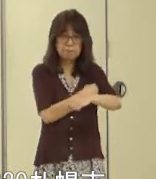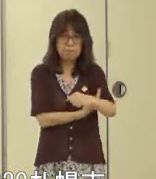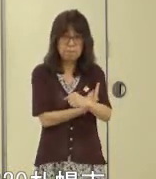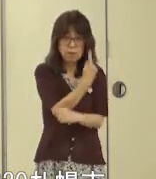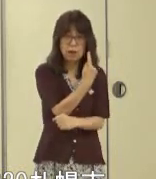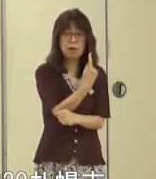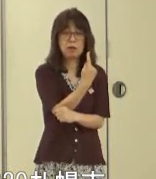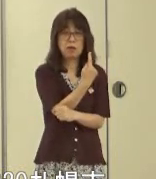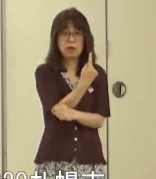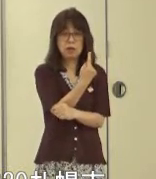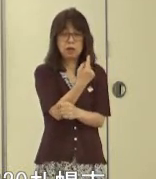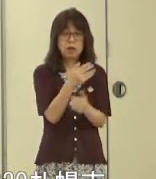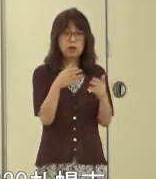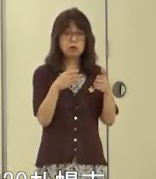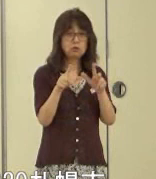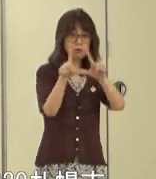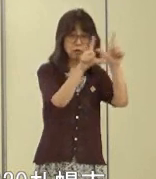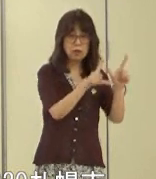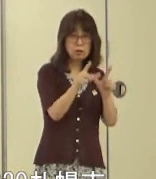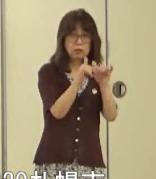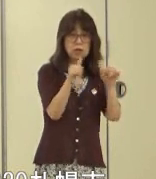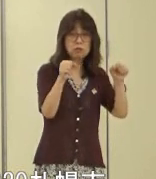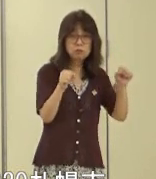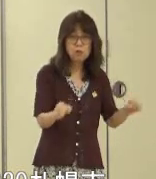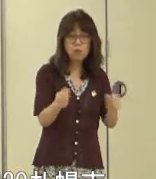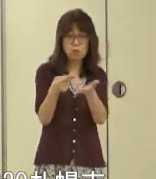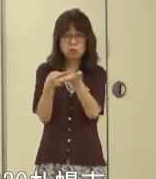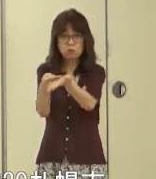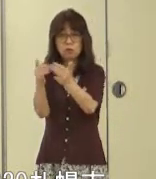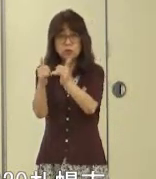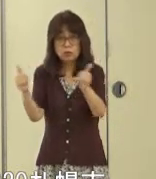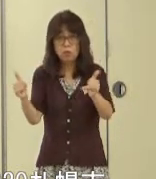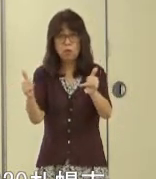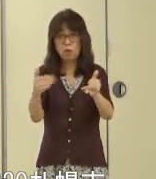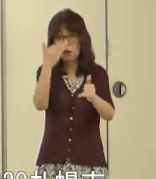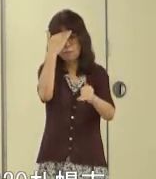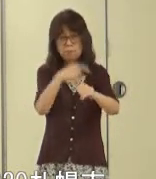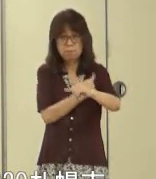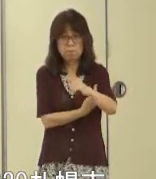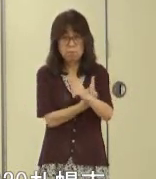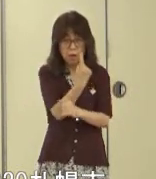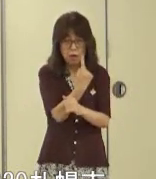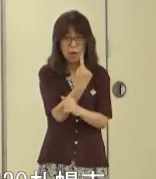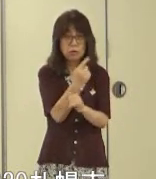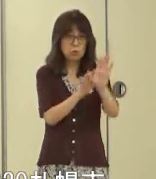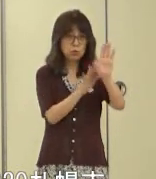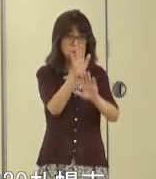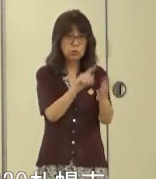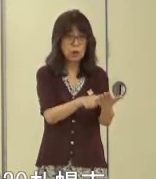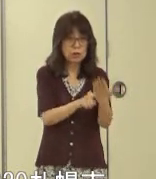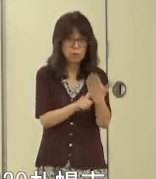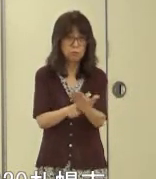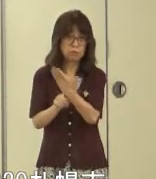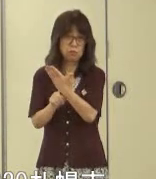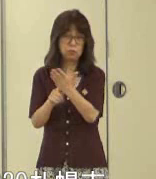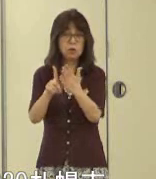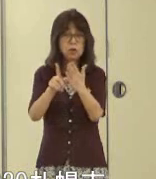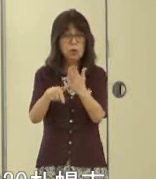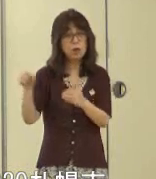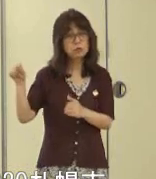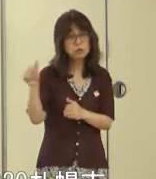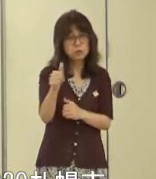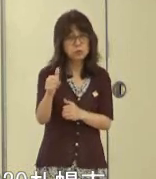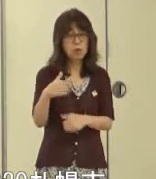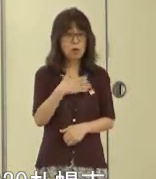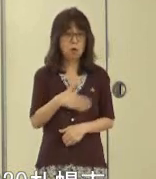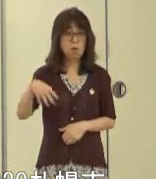院されている方などからですね、発熱などの症状が出た場合には、早く保健所の方に